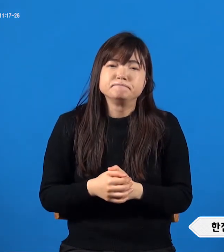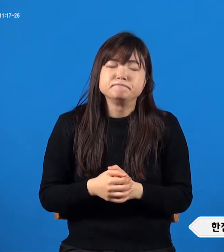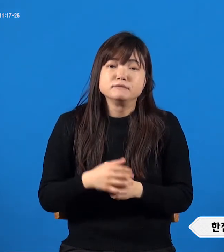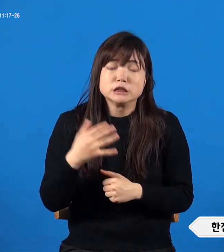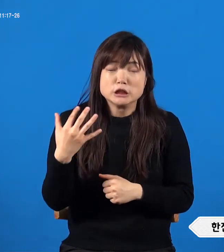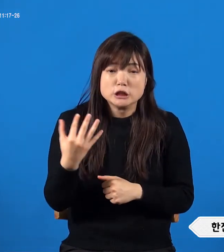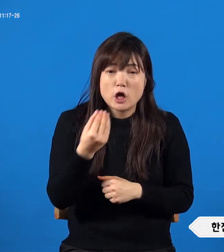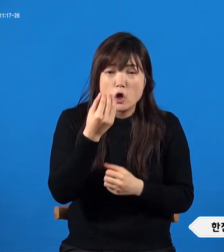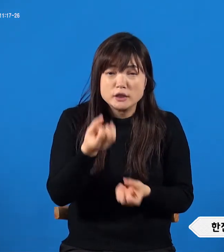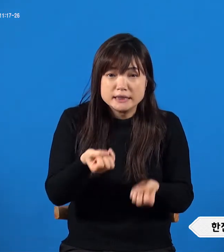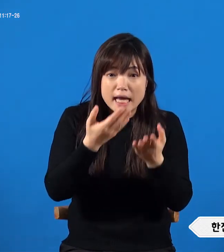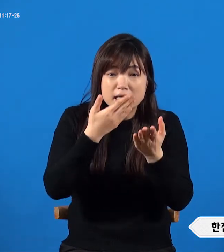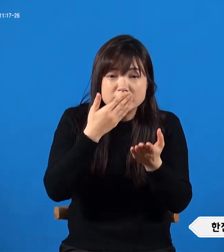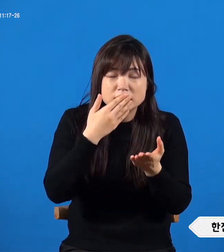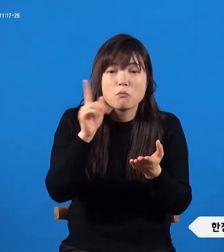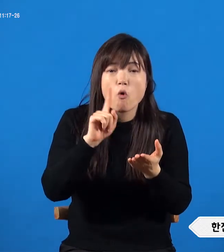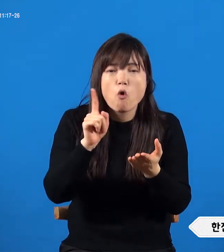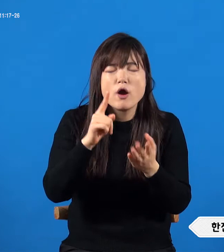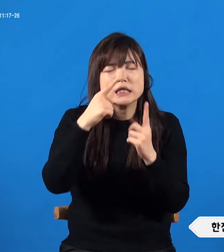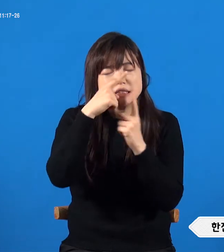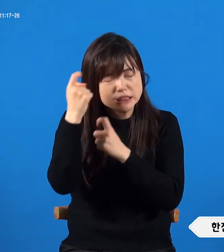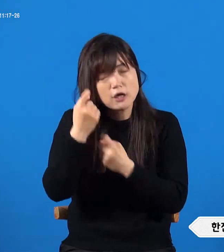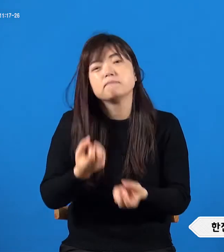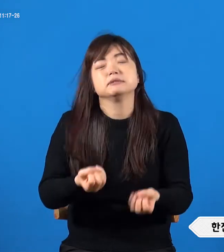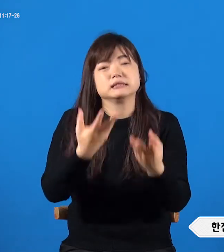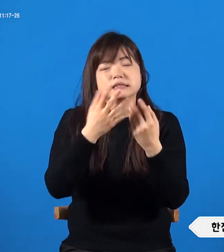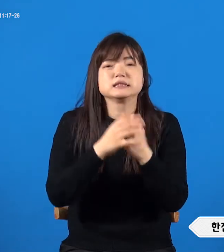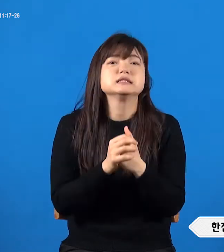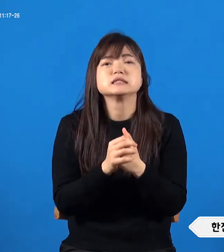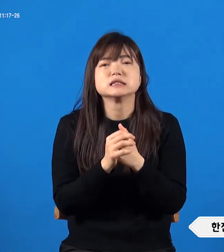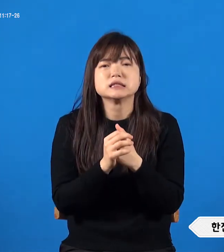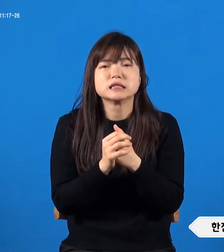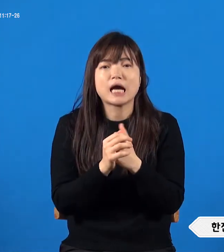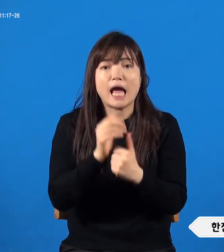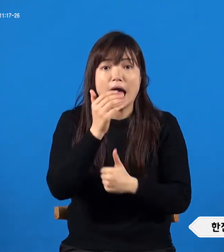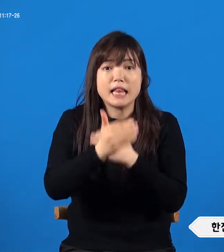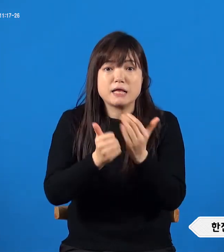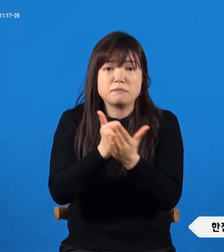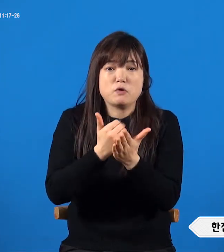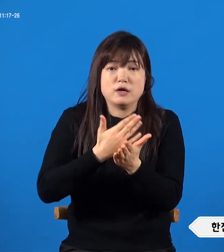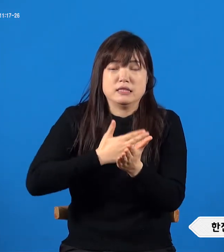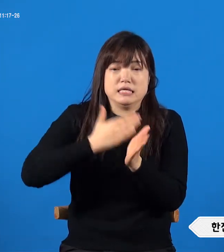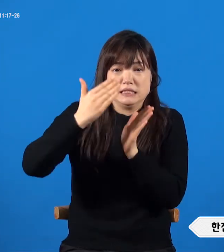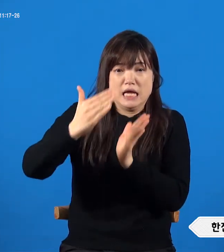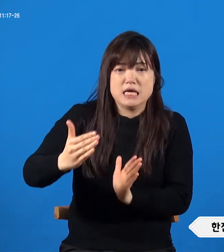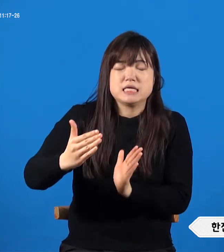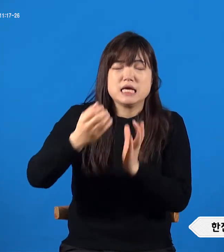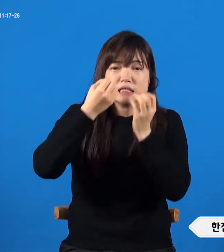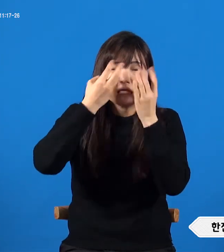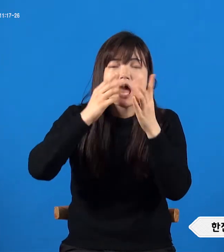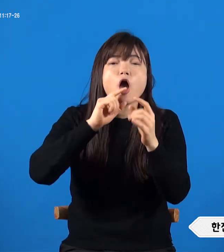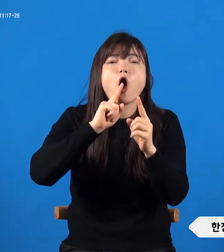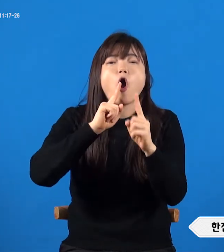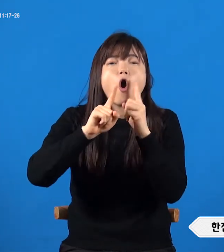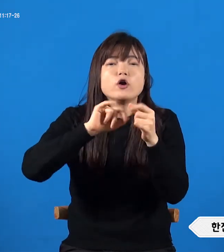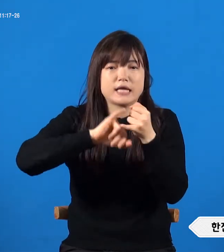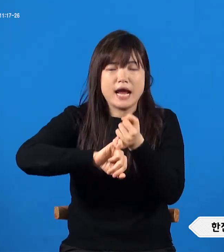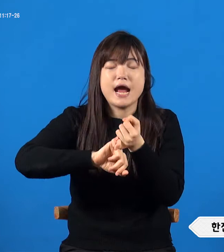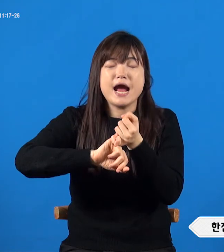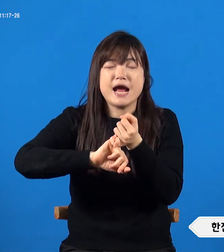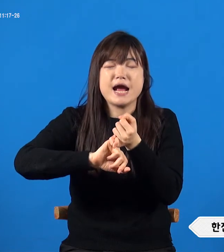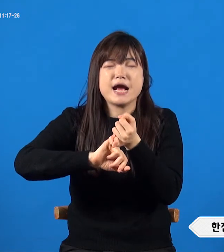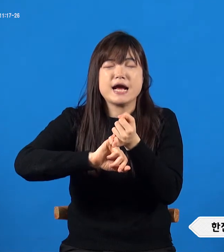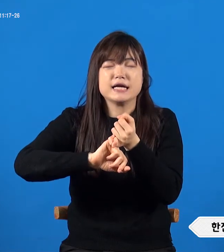그러니까 성찬식은 기념식입니다. 하나님과 우리 사이에 새 언약을 맺은 것을